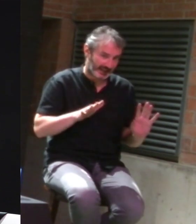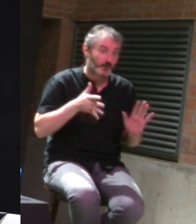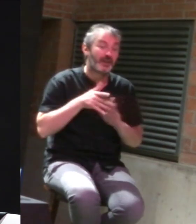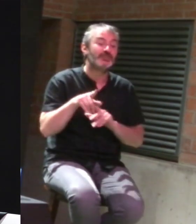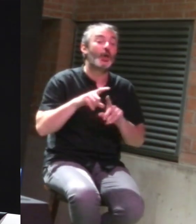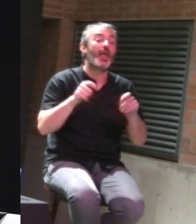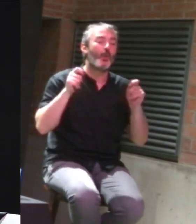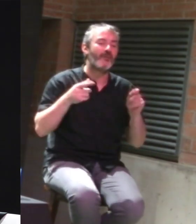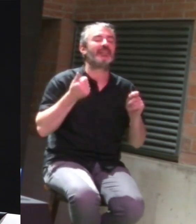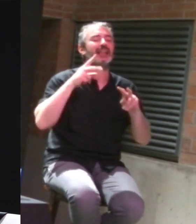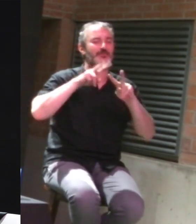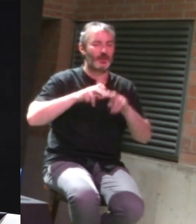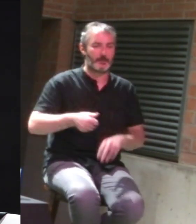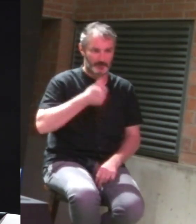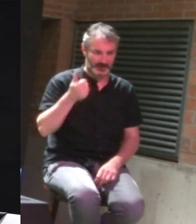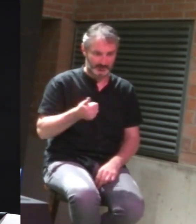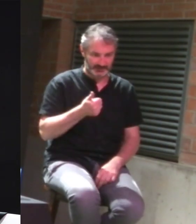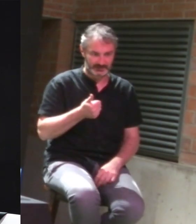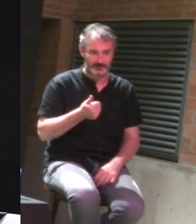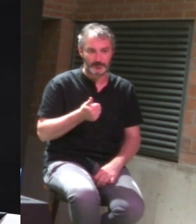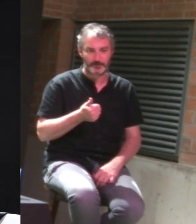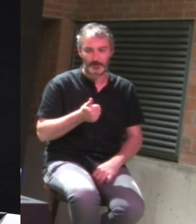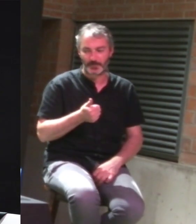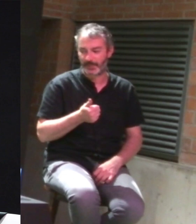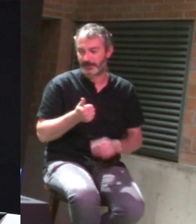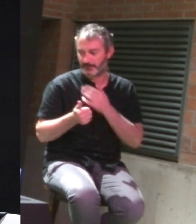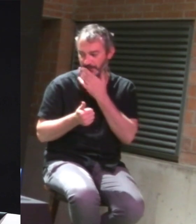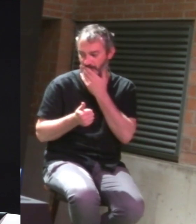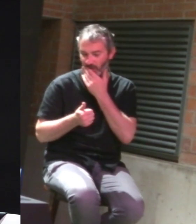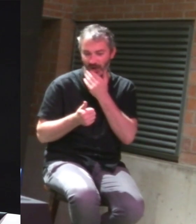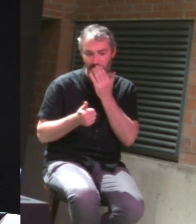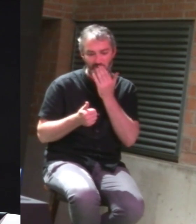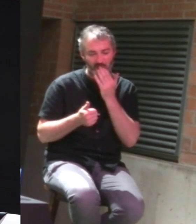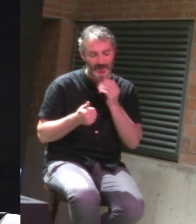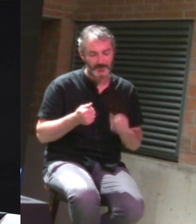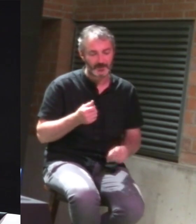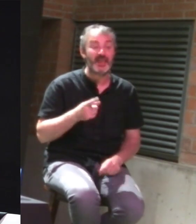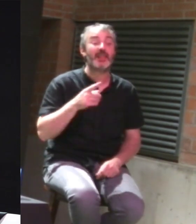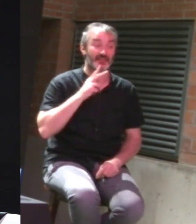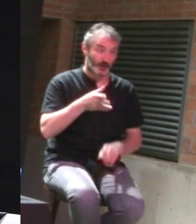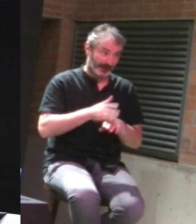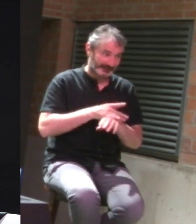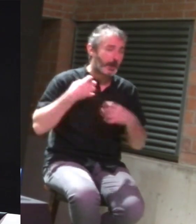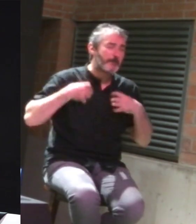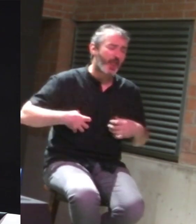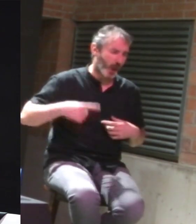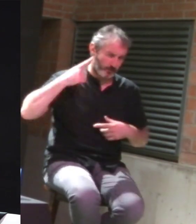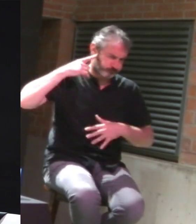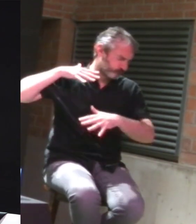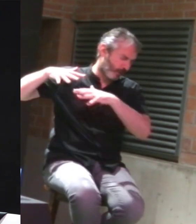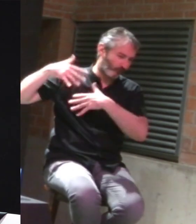vaga encara per investigar. Penseu, per exemple, això que va tenir repercussions importants, sobretot a Badalona, també, que m'ho